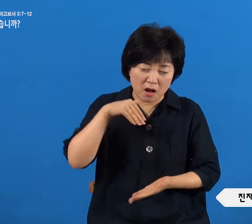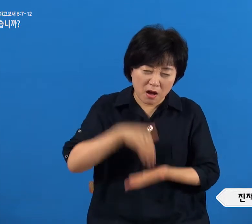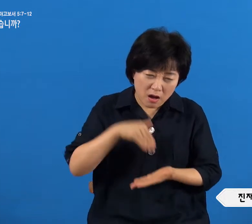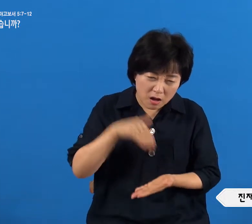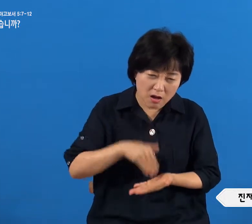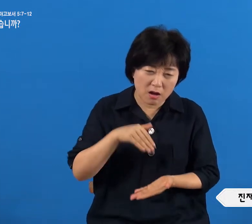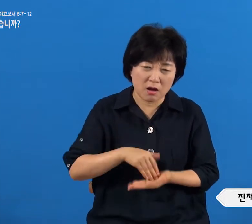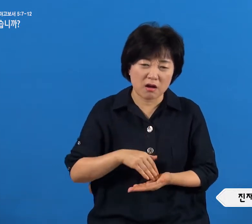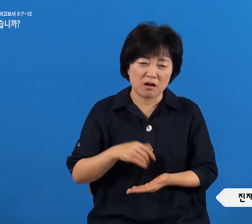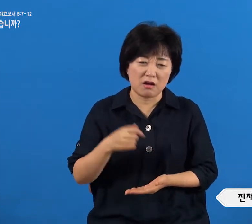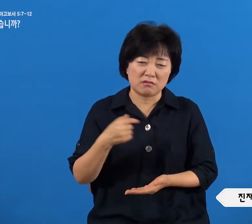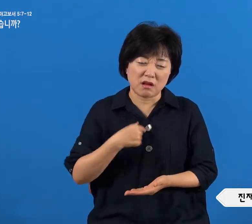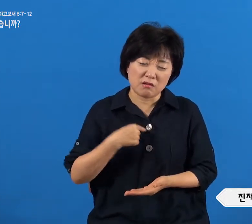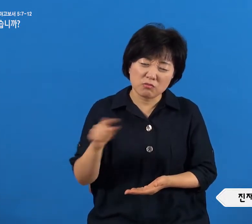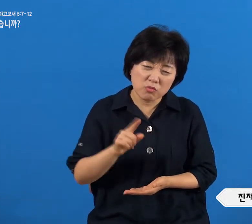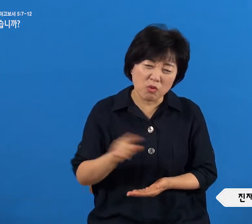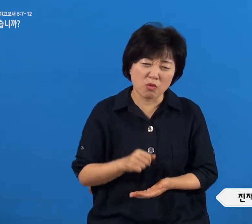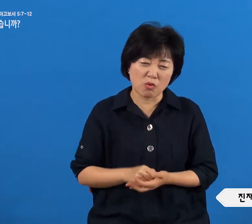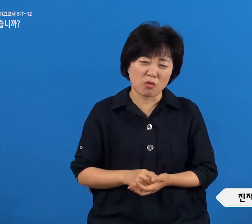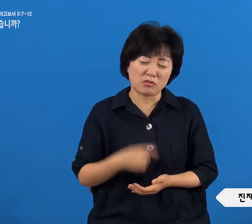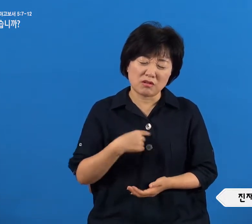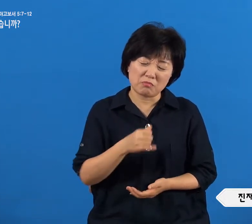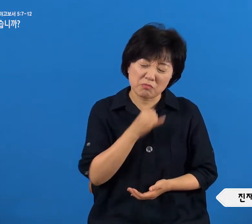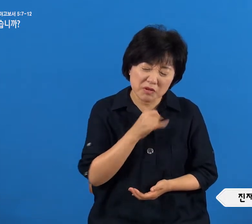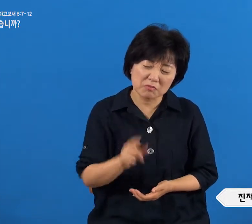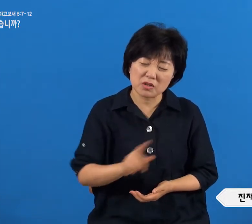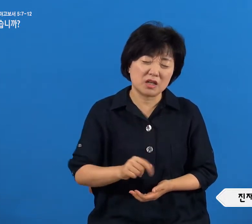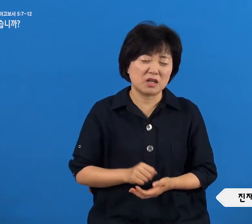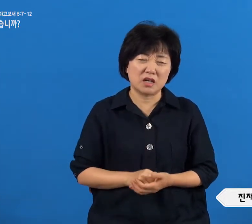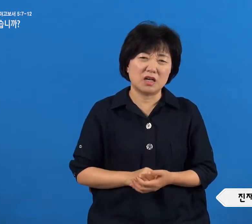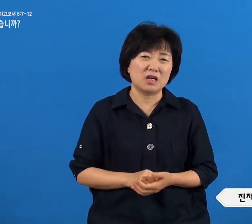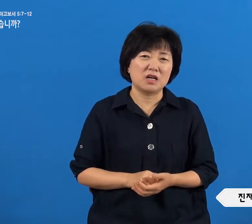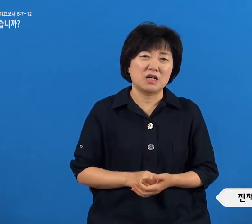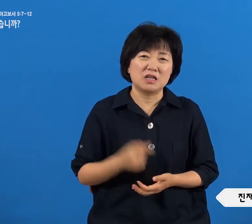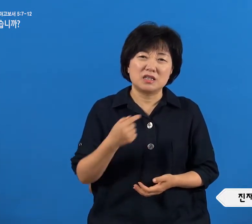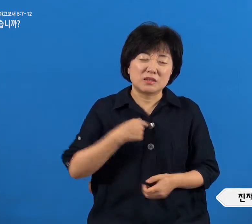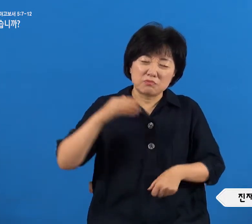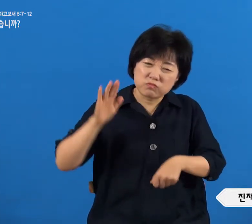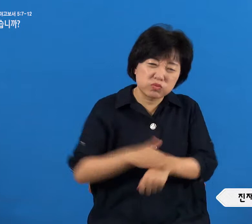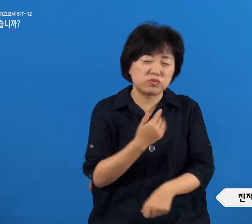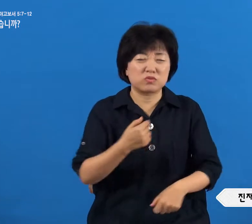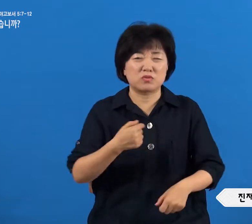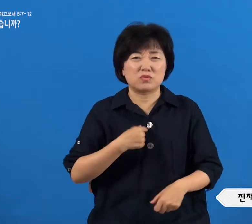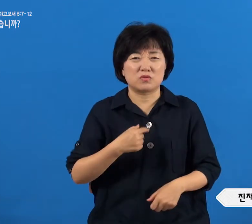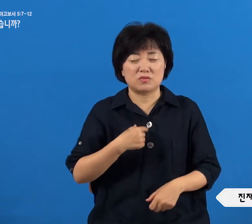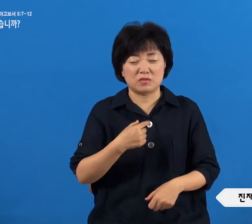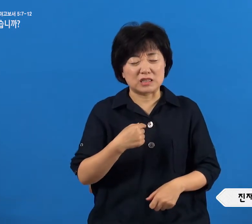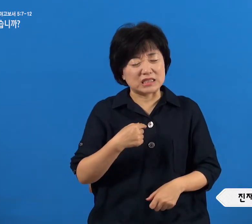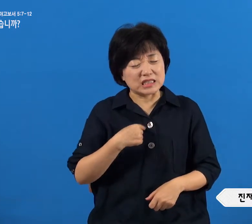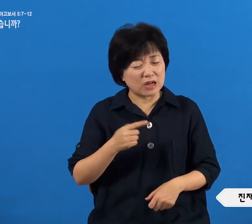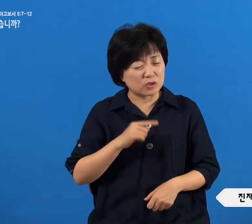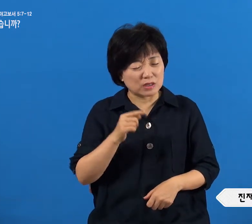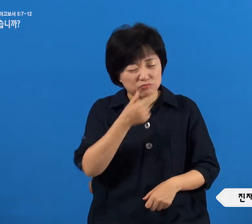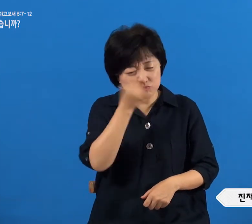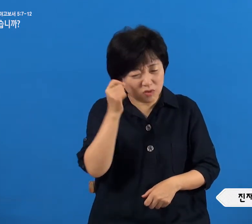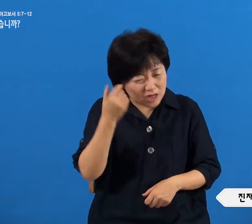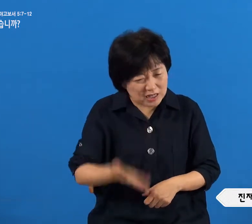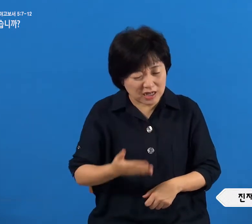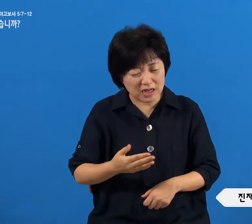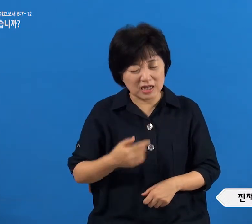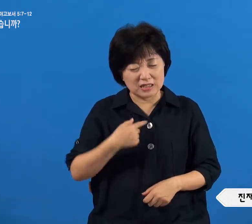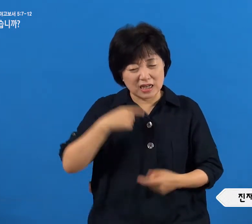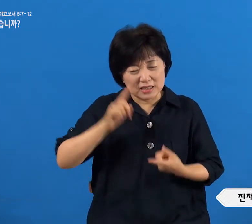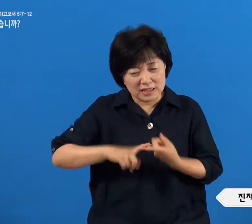이러고도 살아야 되는가? 나를 어떻게 보길래 이런 일이 생기는가? 내가 오죽 못났으면 어쩌면 이럴까?